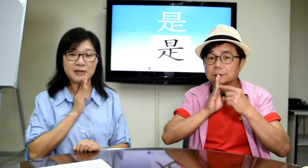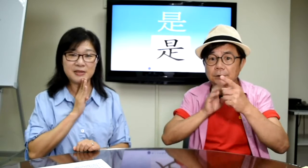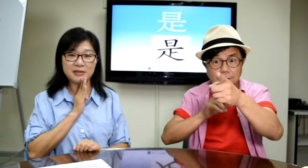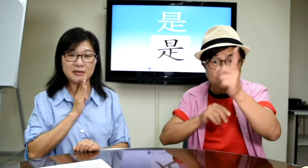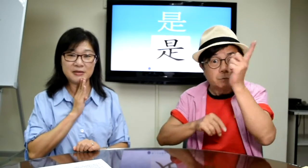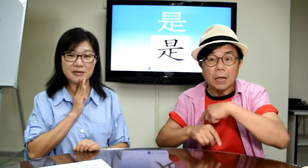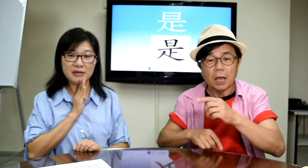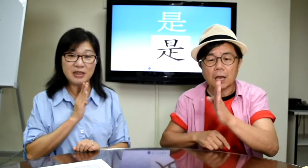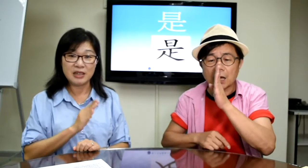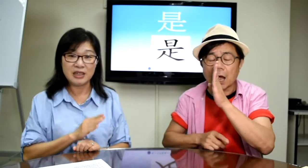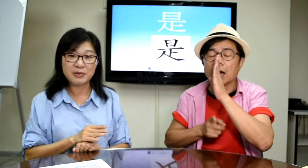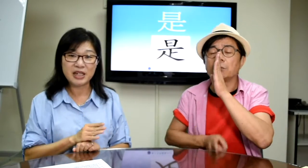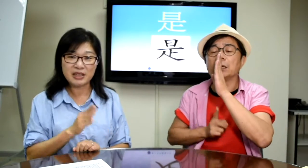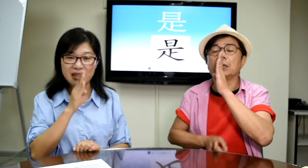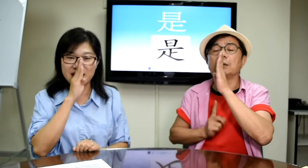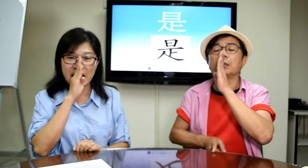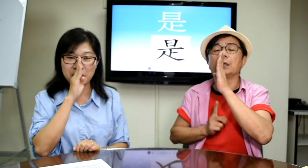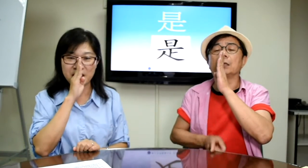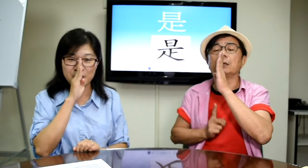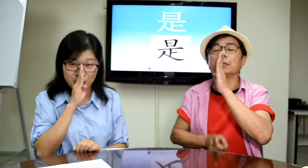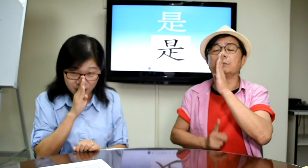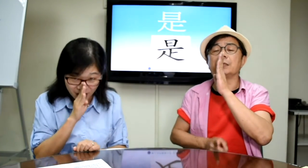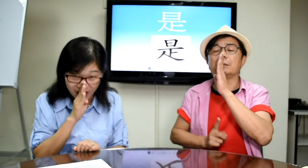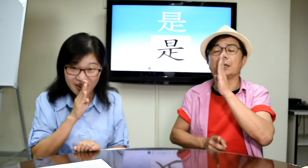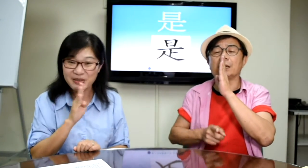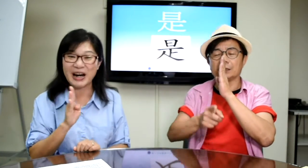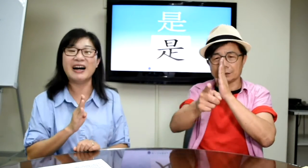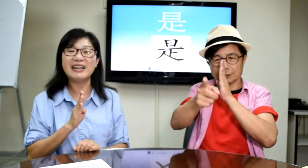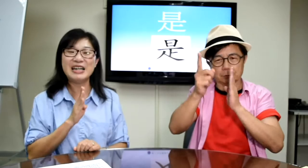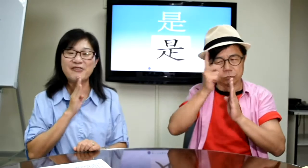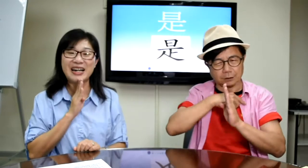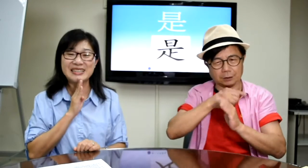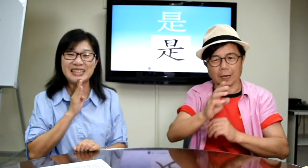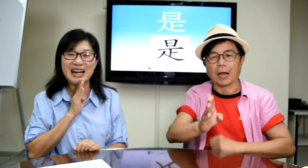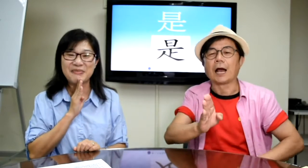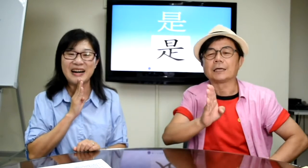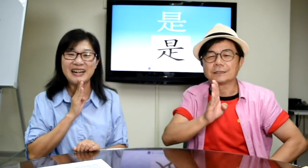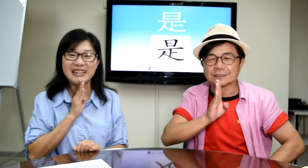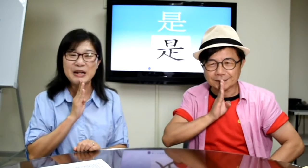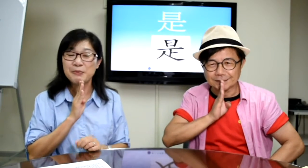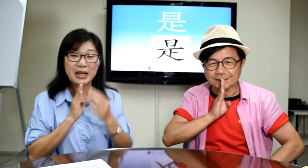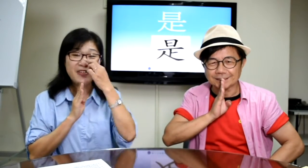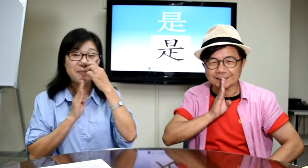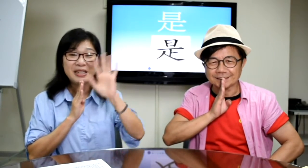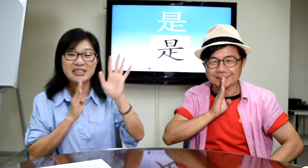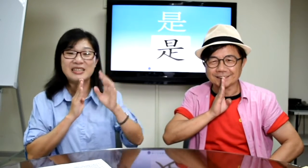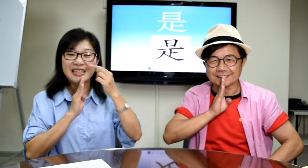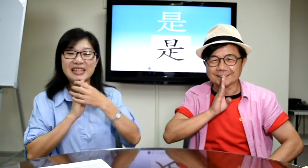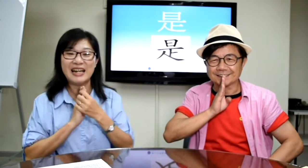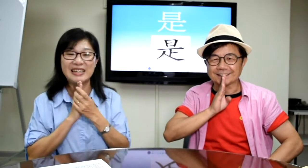是。你不可以阿弥陀佛，要放下巴，不要放鼻子，再下来一点